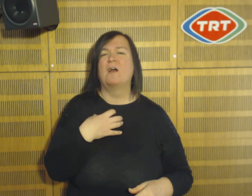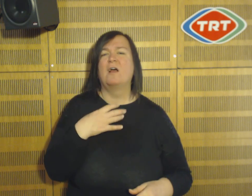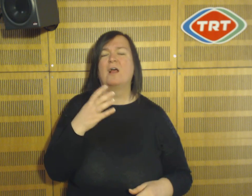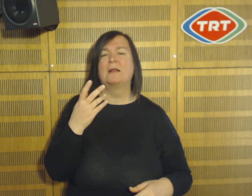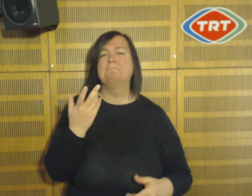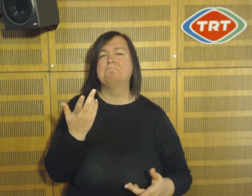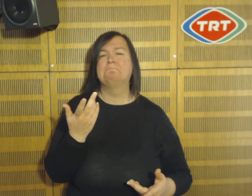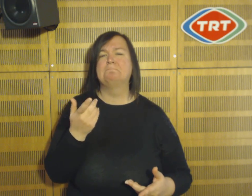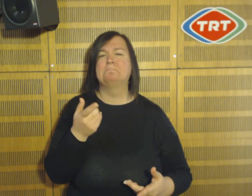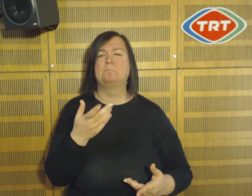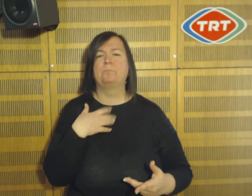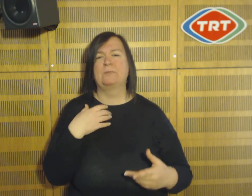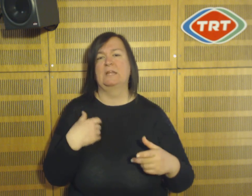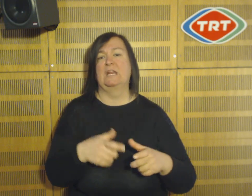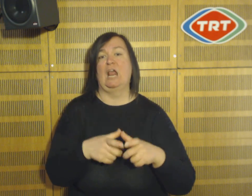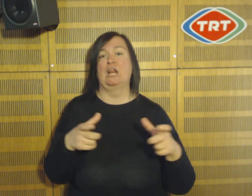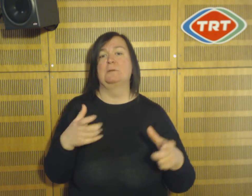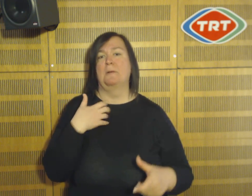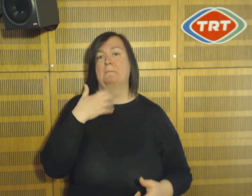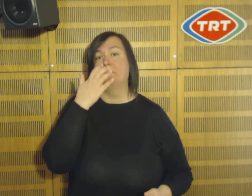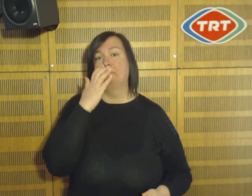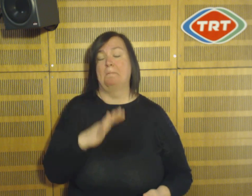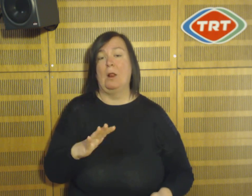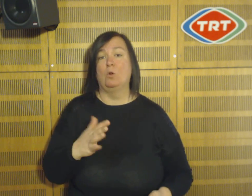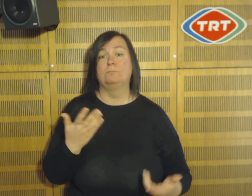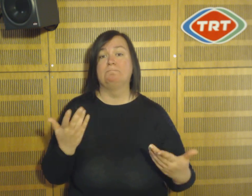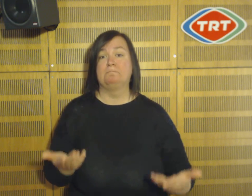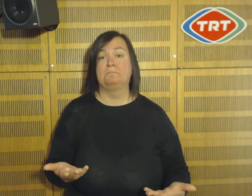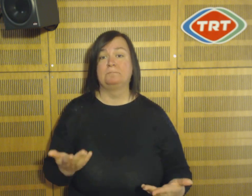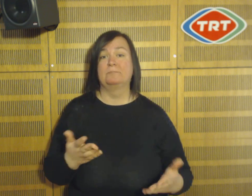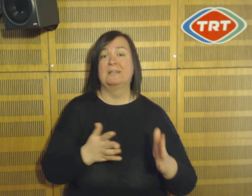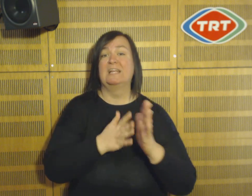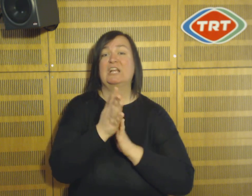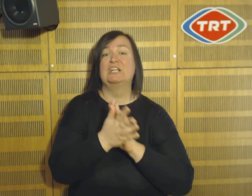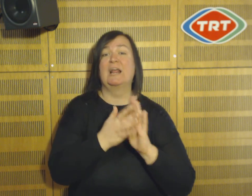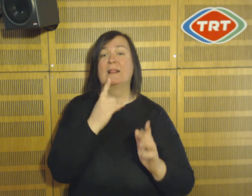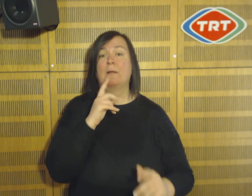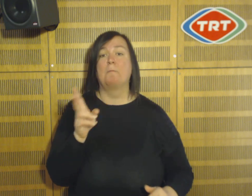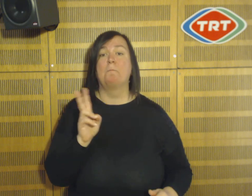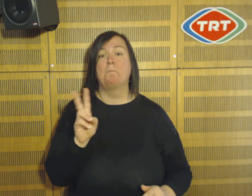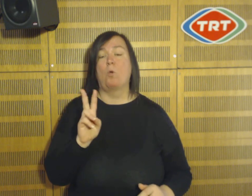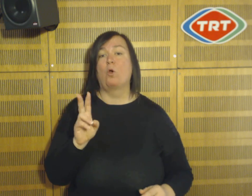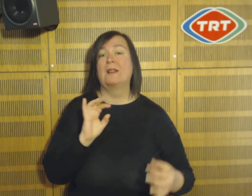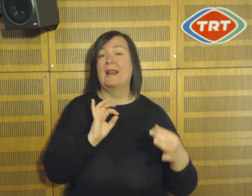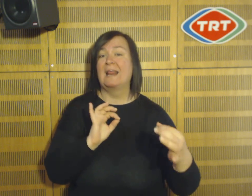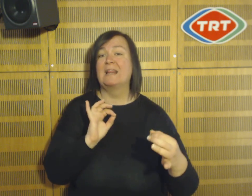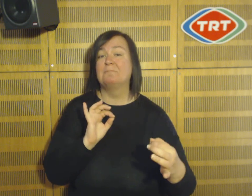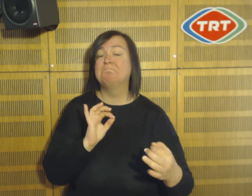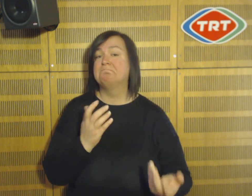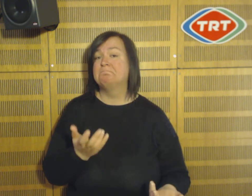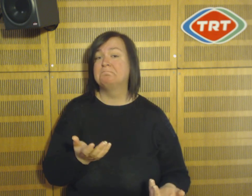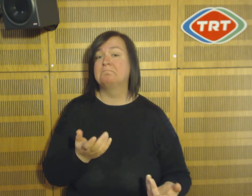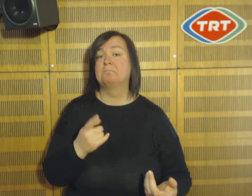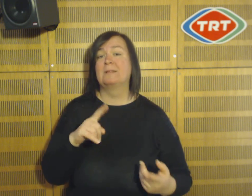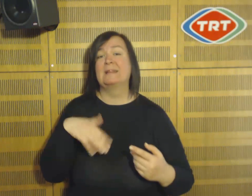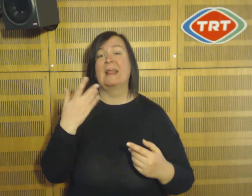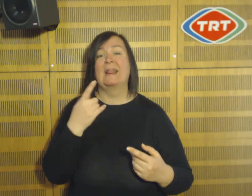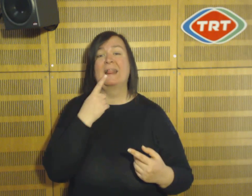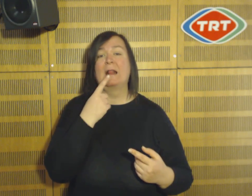etkili biçimde geliştirmesini bekliyoruz Çünkü Eee diş Aslında model tas olarak yani İletişim kanalı olarak diğer Erden biraz daha